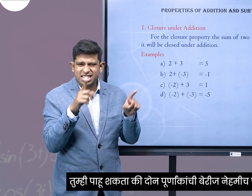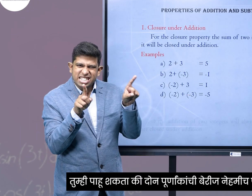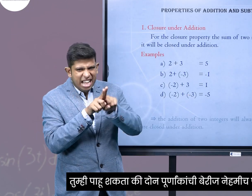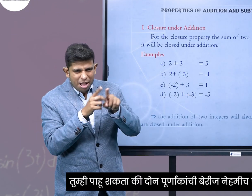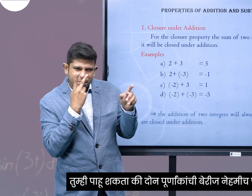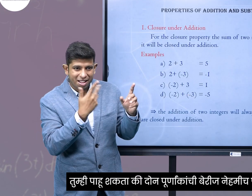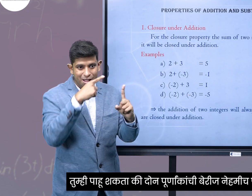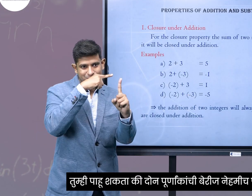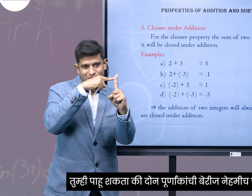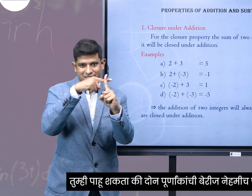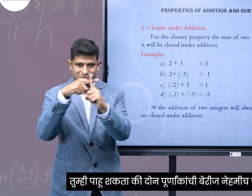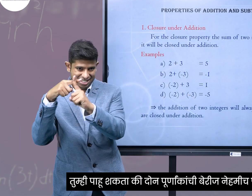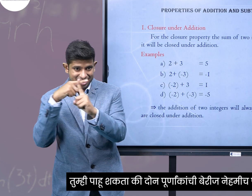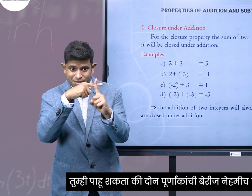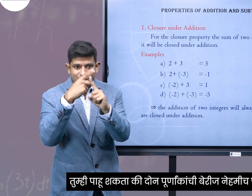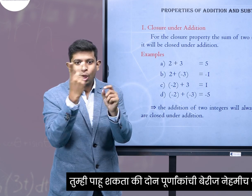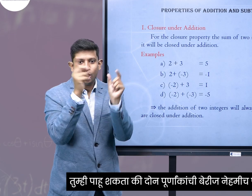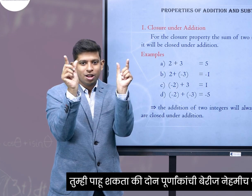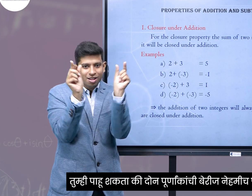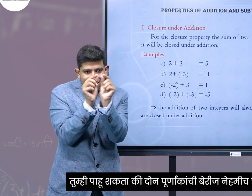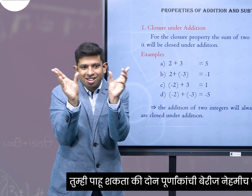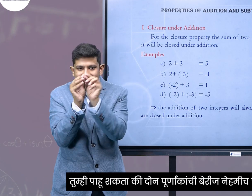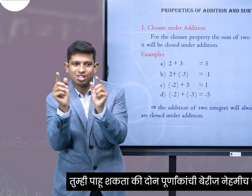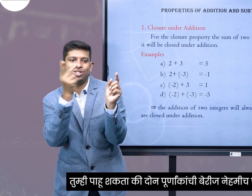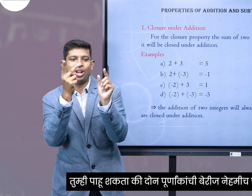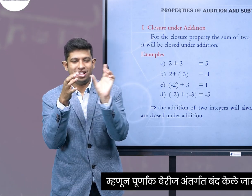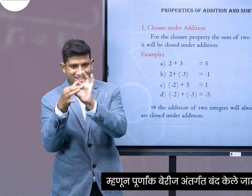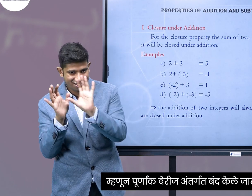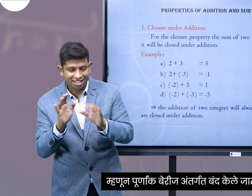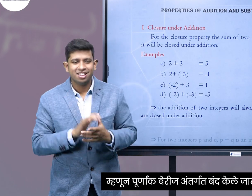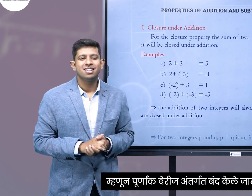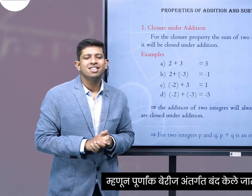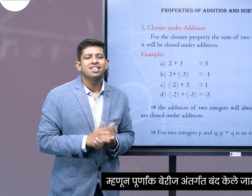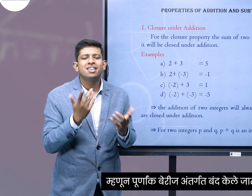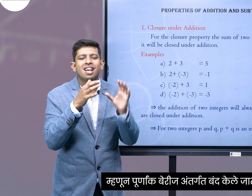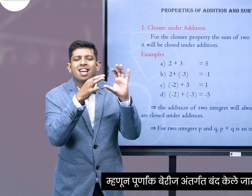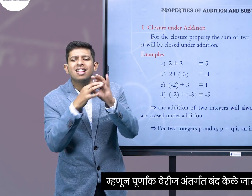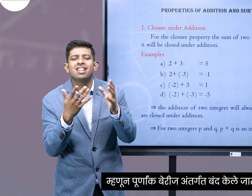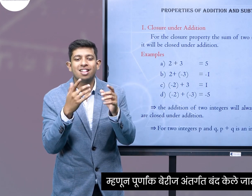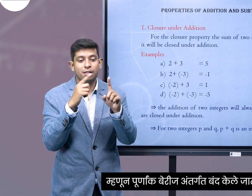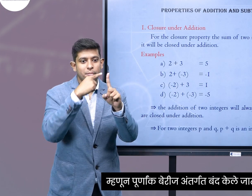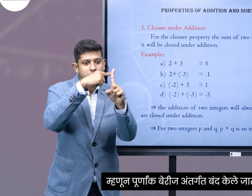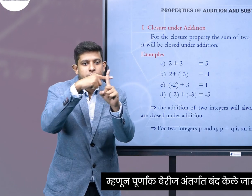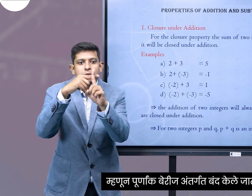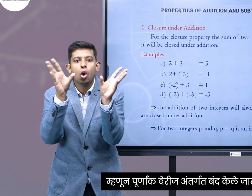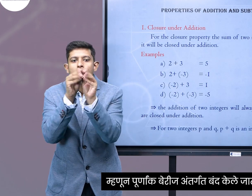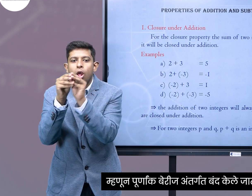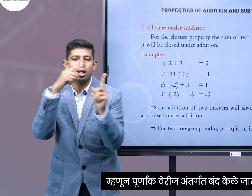तुम्ही पाहू शकता की दोन पूर्णांकांची बेरीज नेहमीच पूर्णांक असेल, म्हणून पूर्णांक बेरीज अंतर्गत बंद केली जातात.